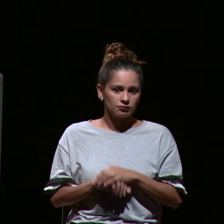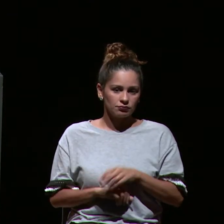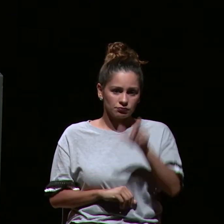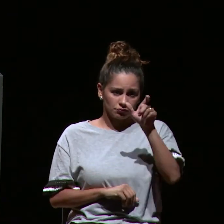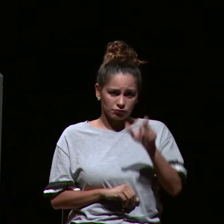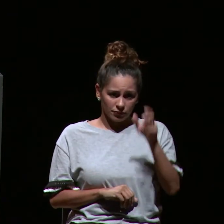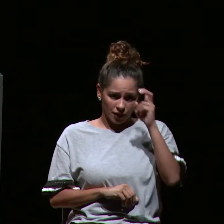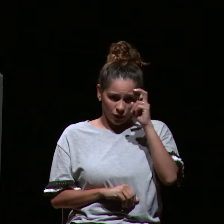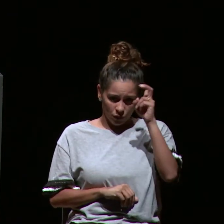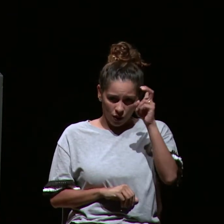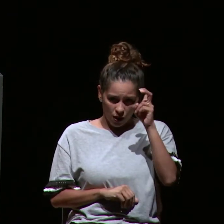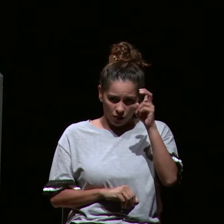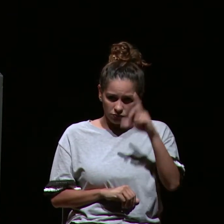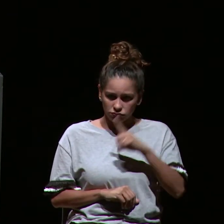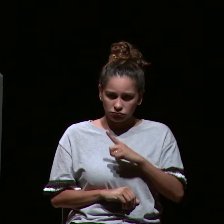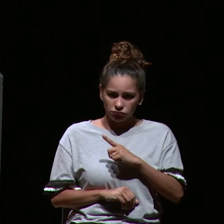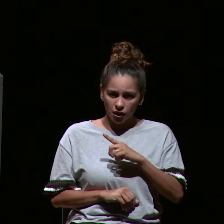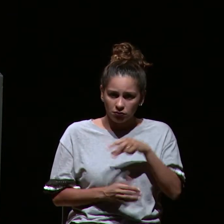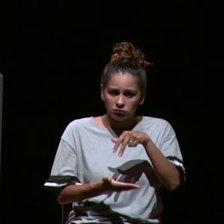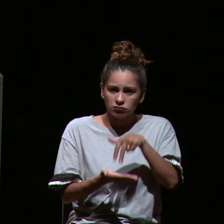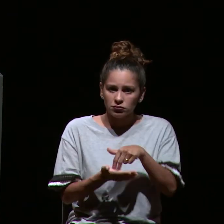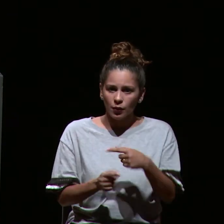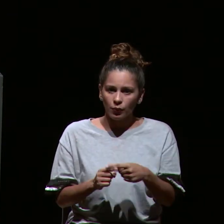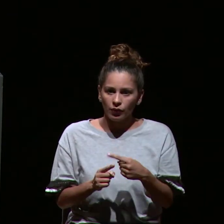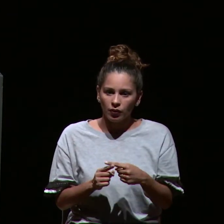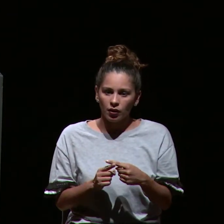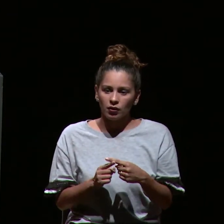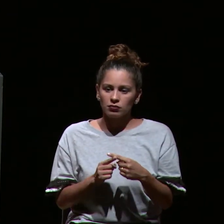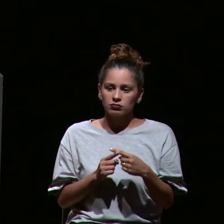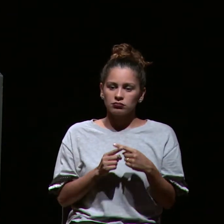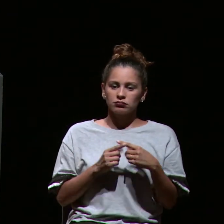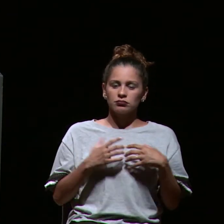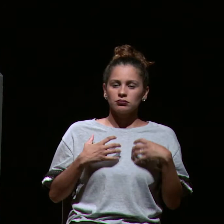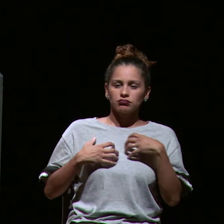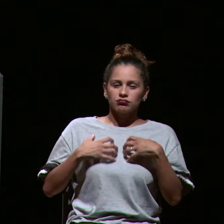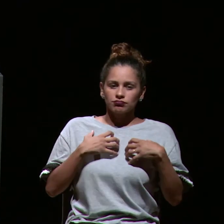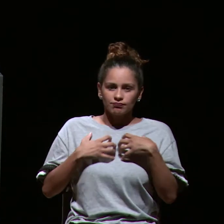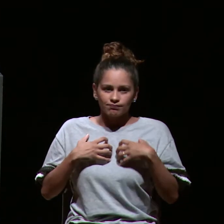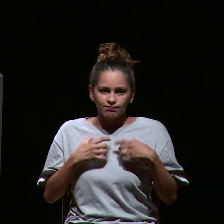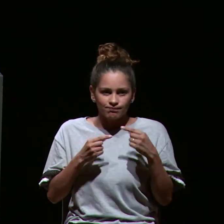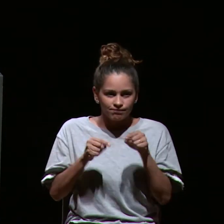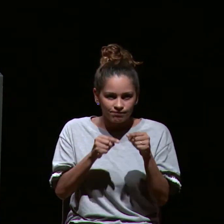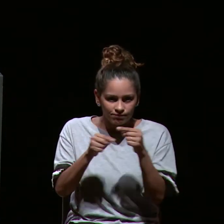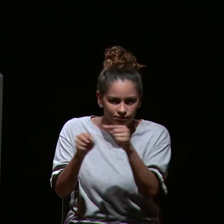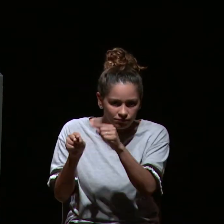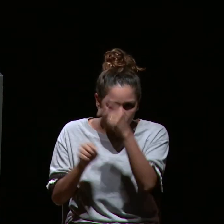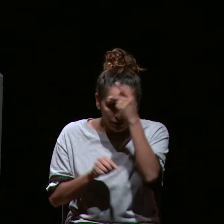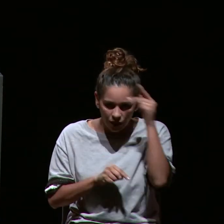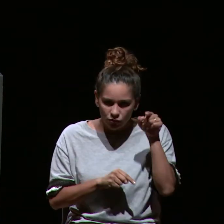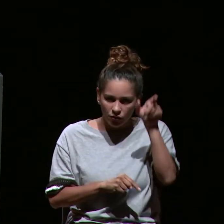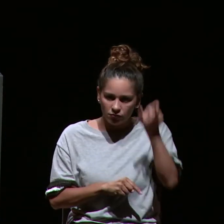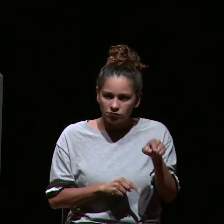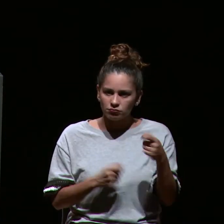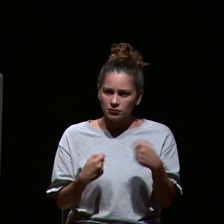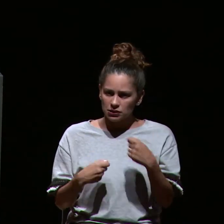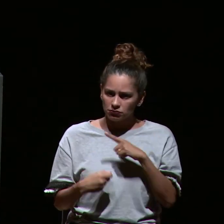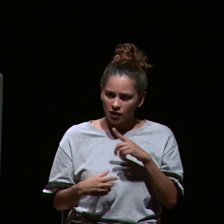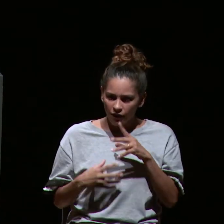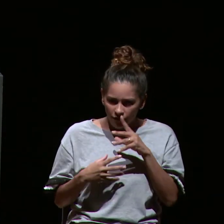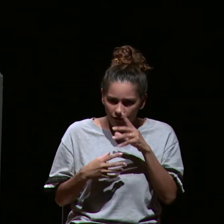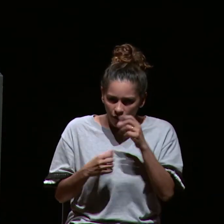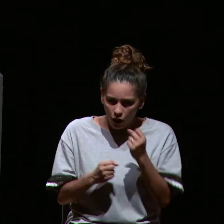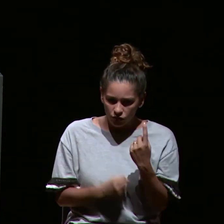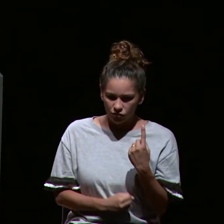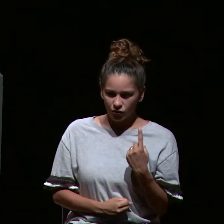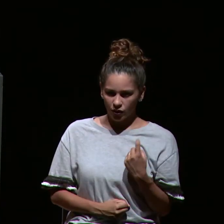criar o desconforto, é o seu papel. E ele tem que ser forte o bastante sozinho para continuar a exercer esse